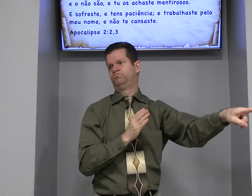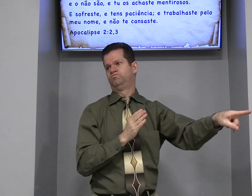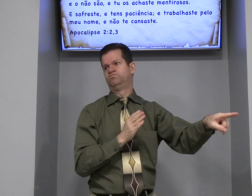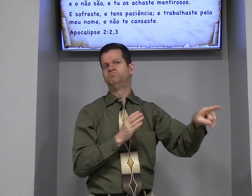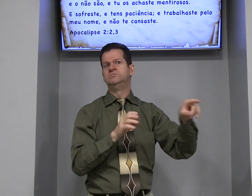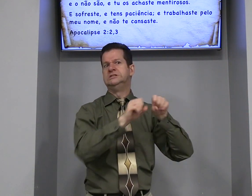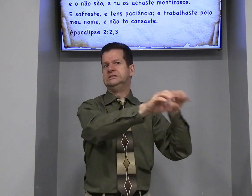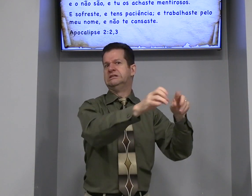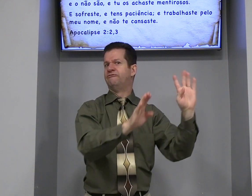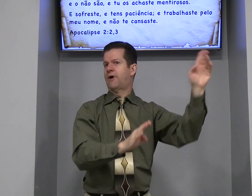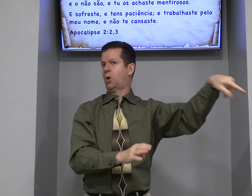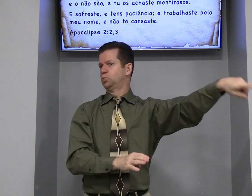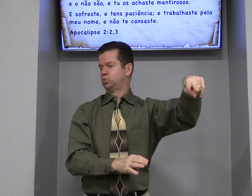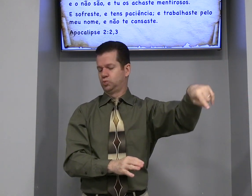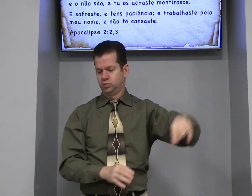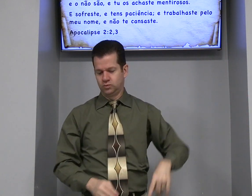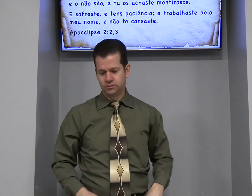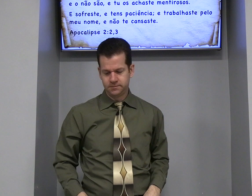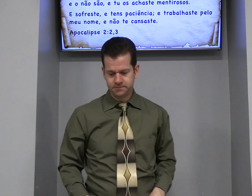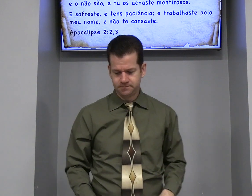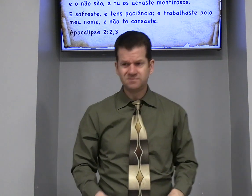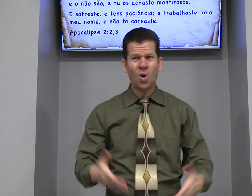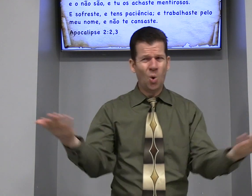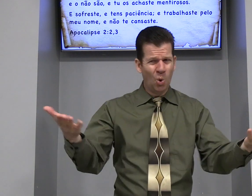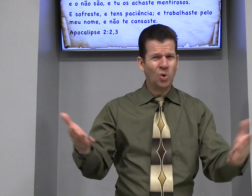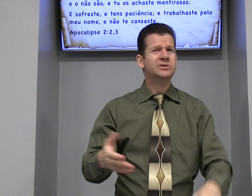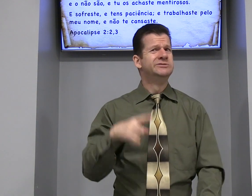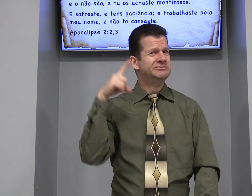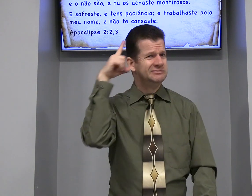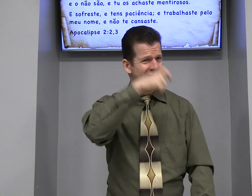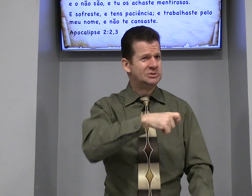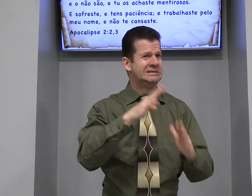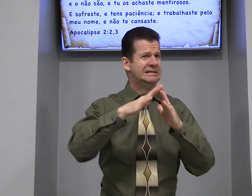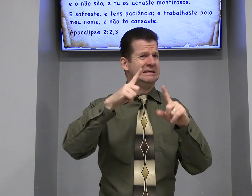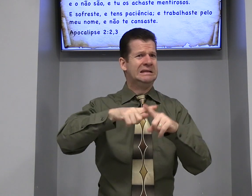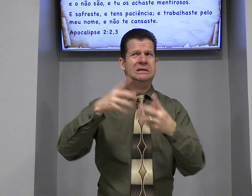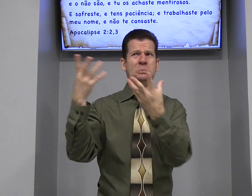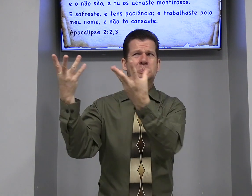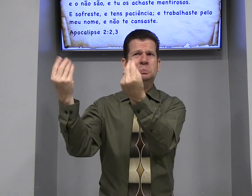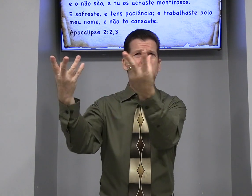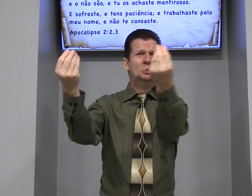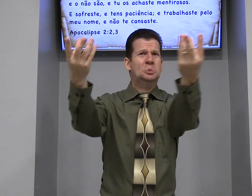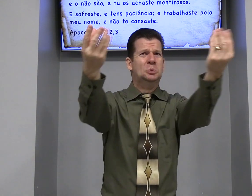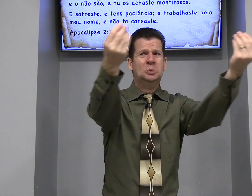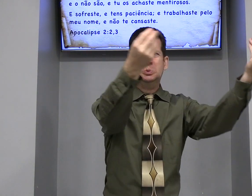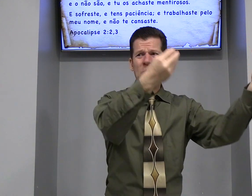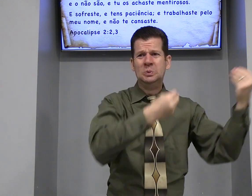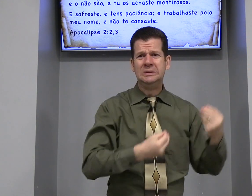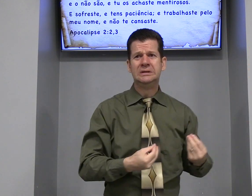E João falou que essa igreja tinha várias pessoas mentindo.